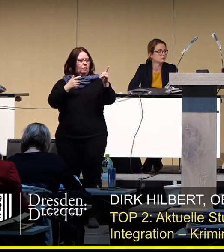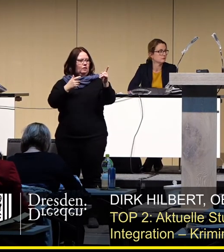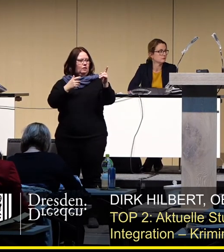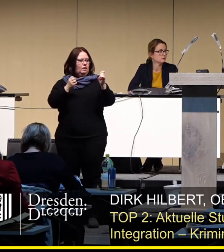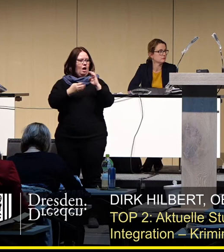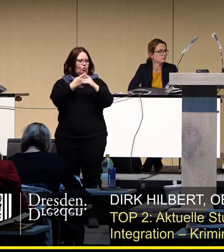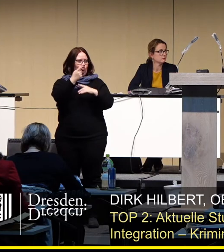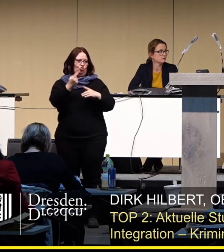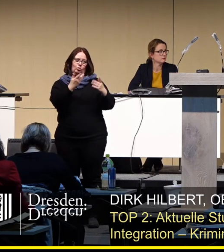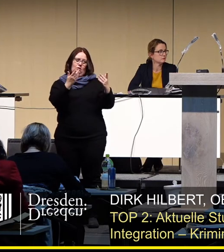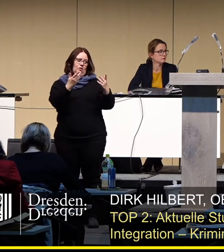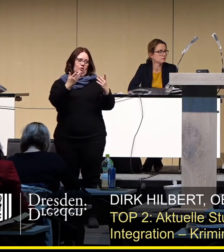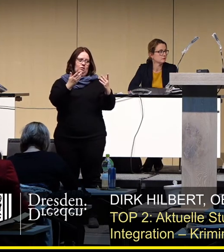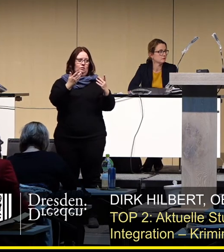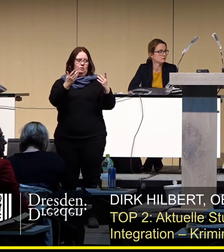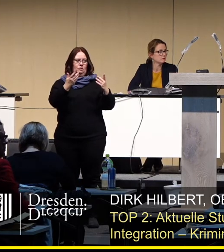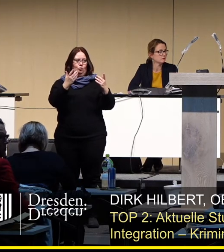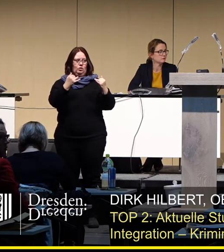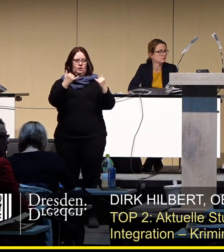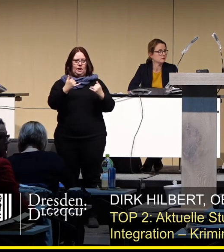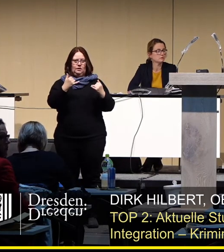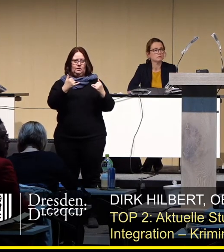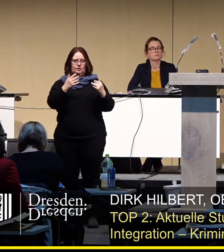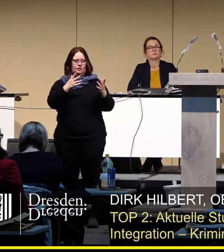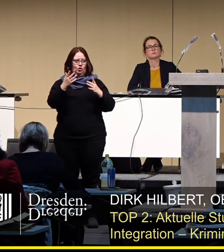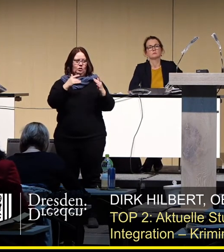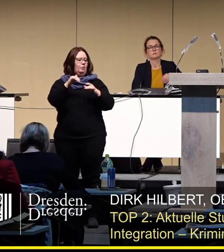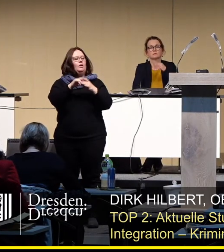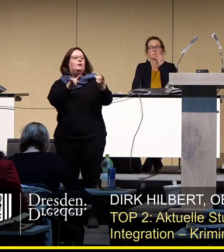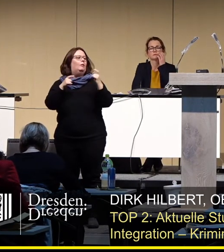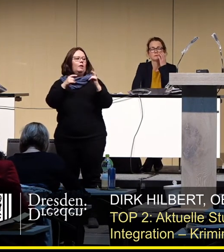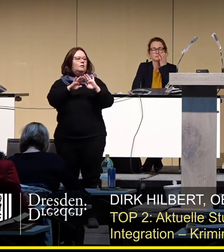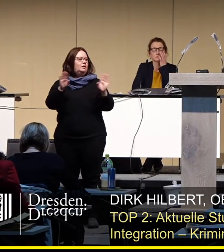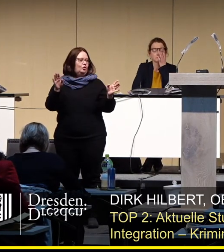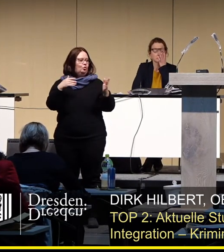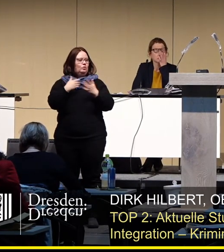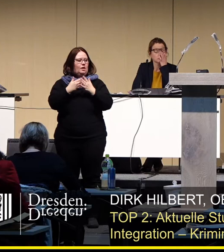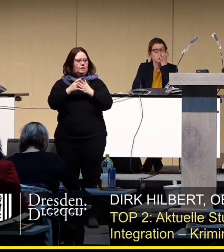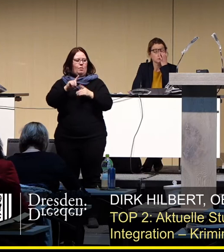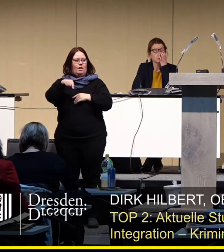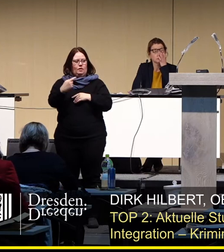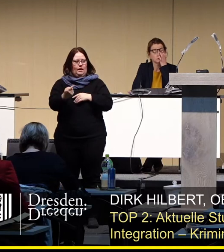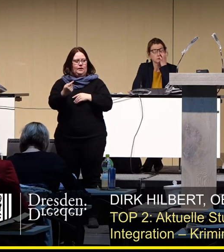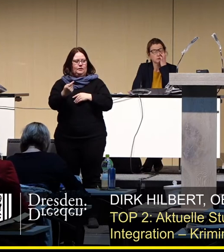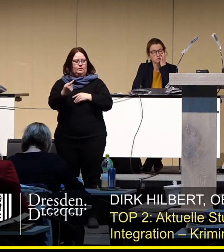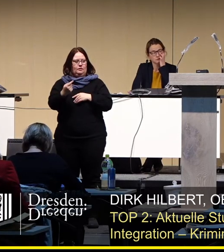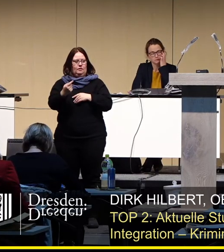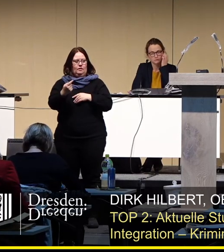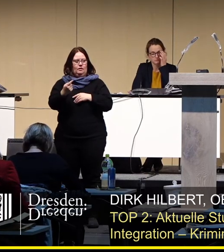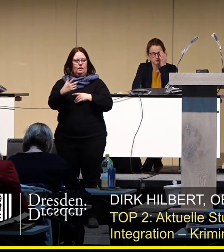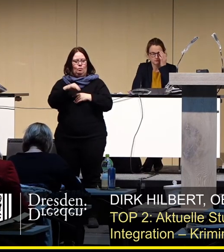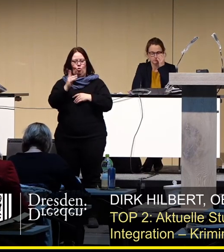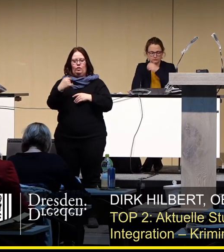Aktuellen Stunde und wir sind jetzt mitten in der Debatte. Und da ist als nächster für